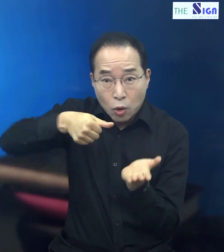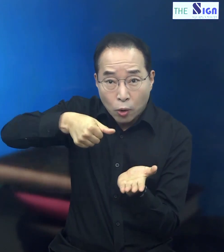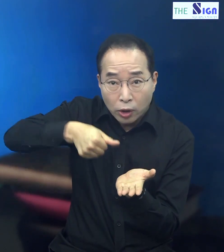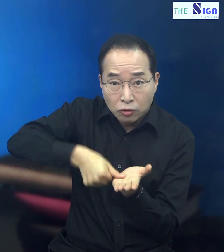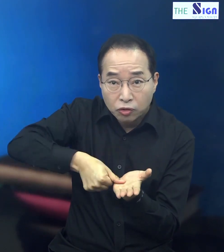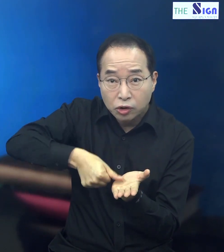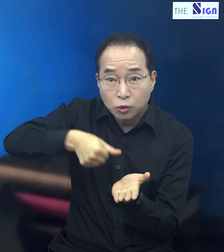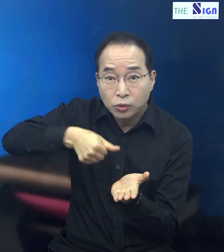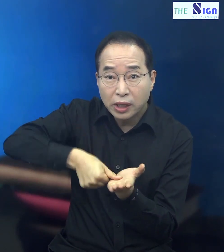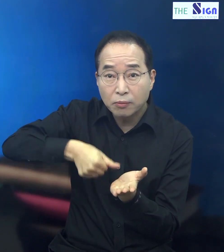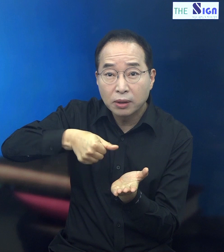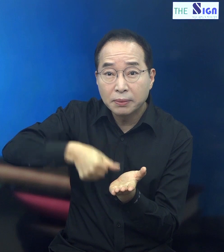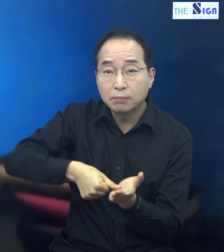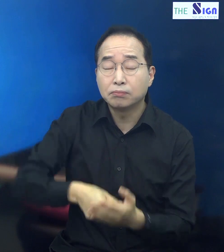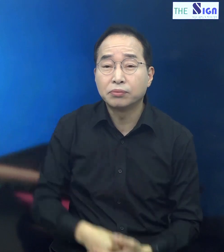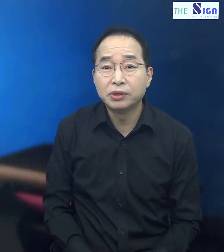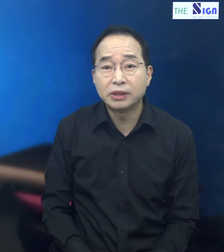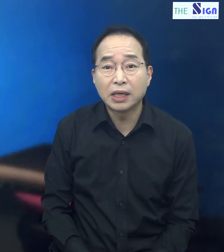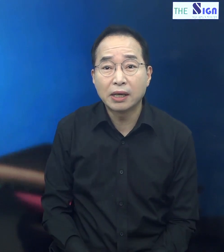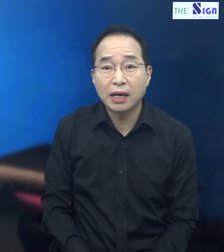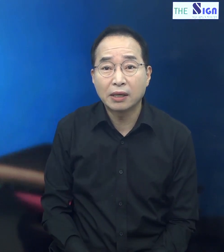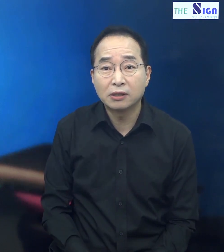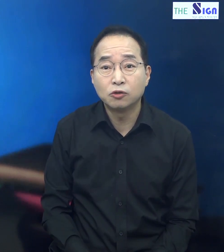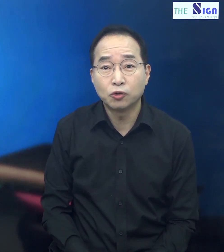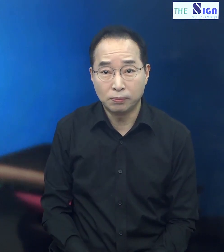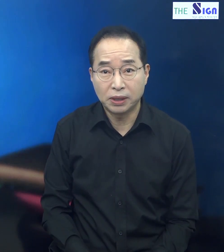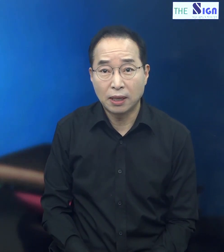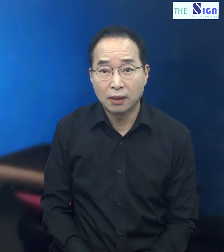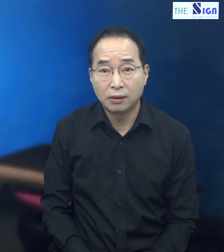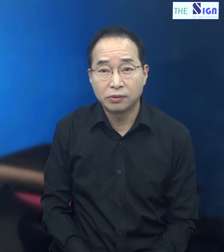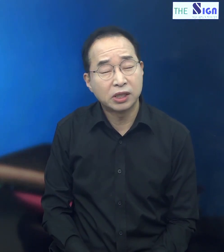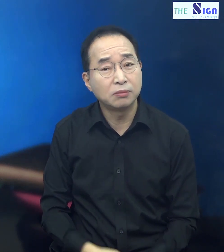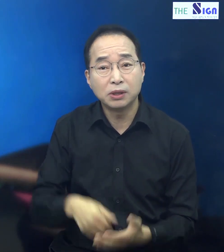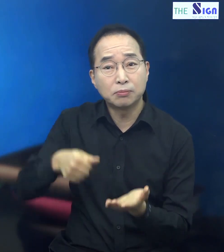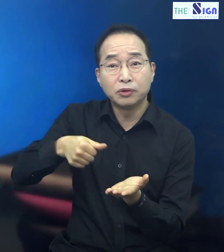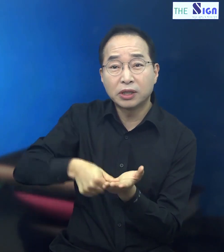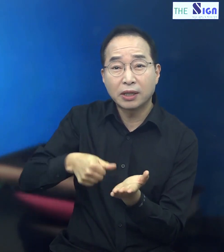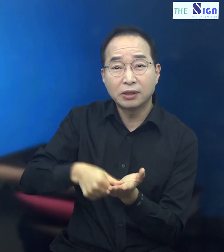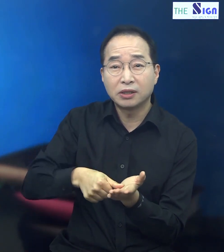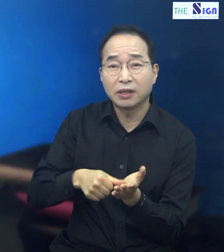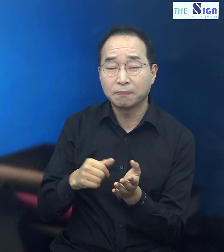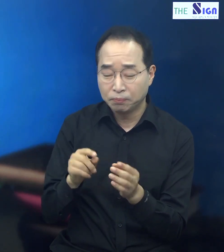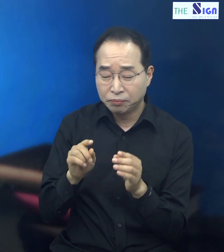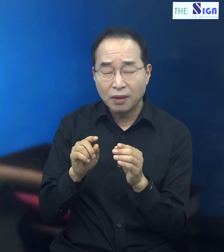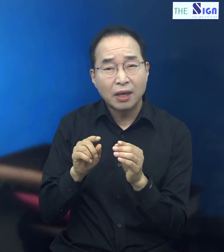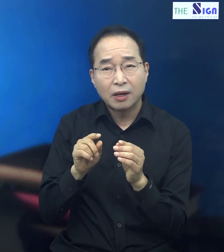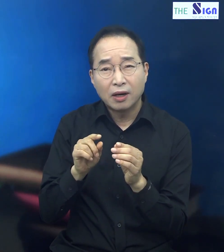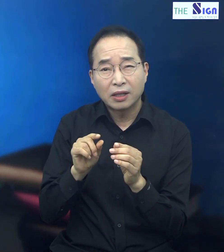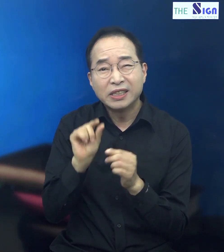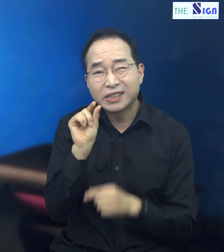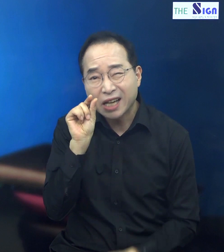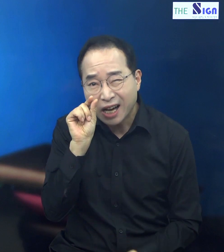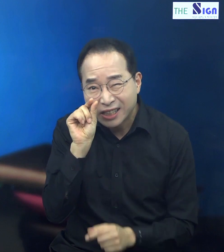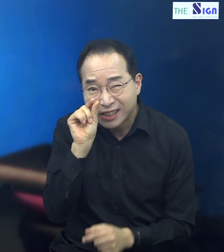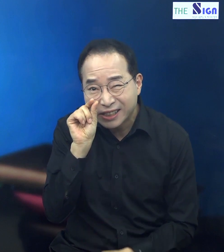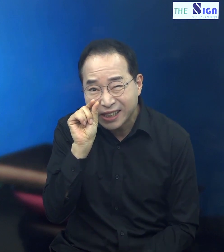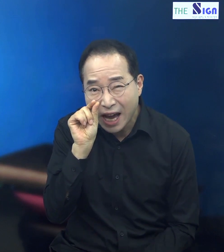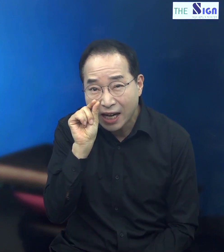이렇게 누르는 동작이 뭐냐면 문자라는 수어입니다. 지금은 이제 문자를 이제 글자